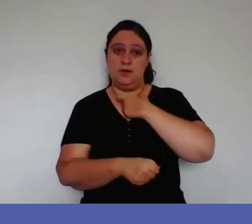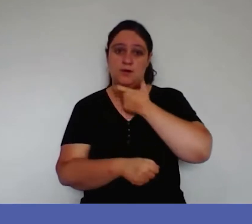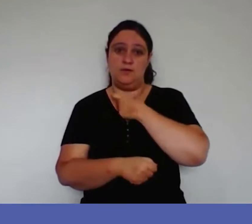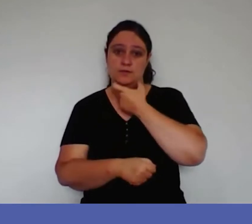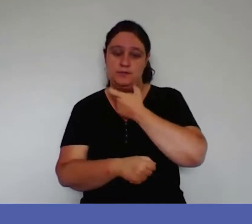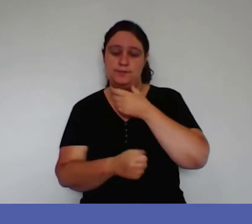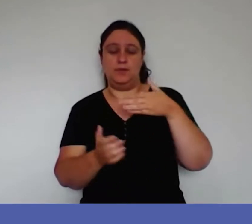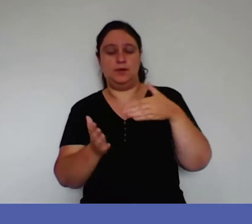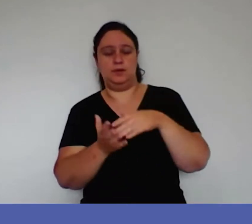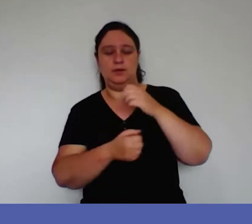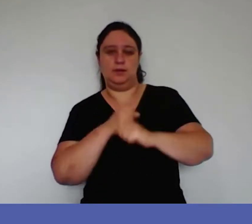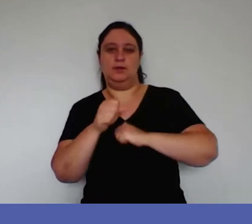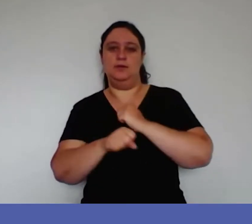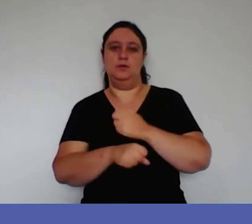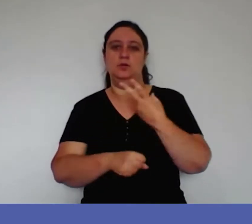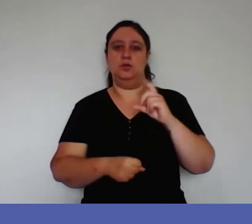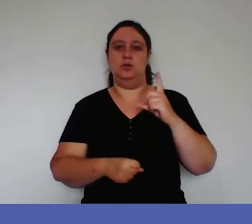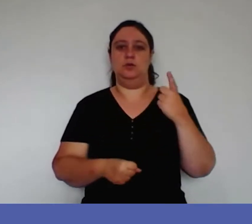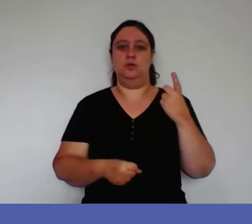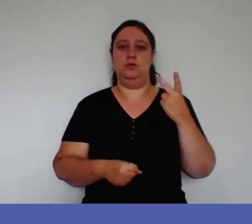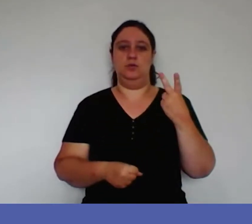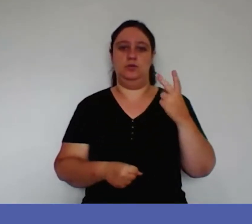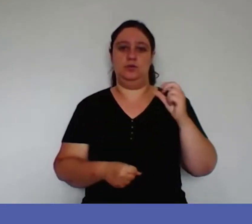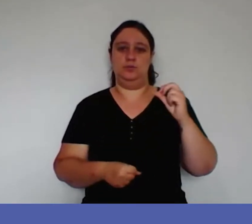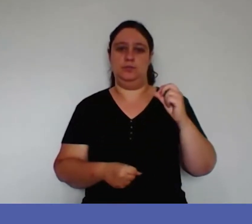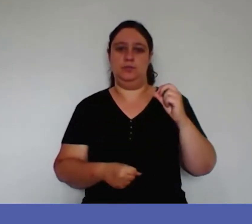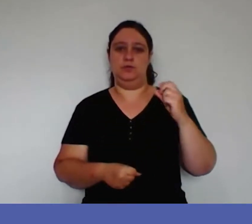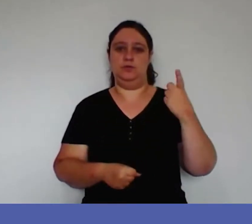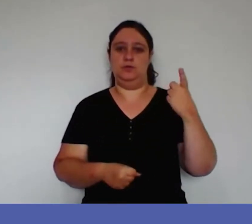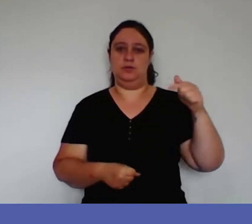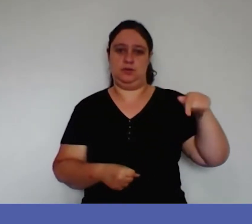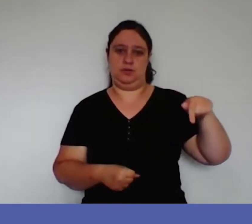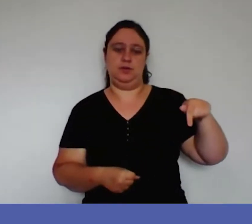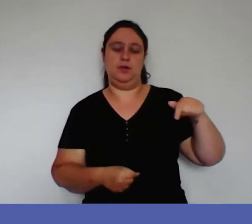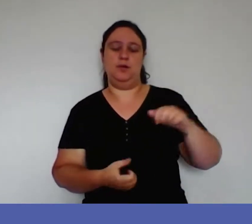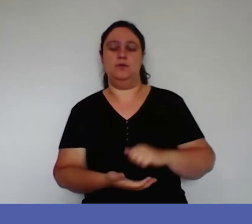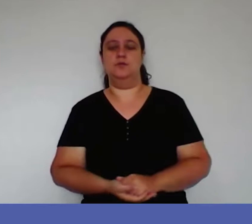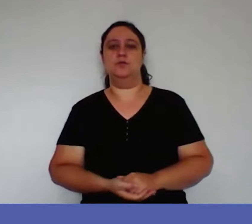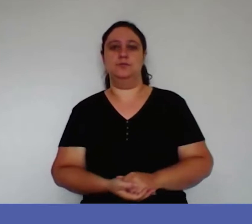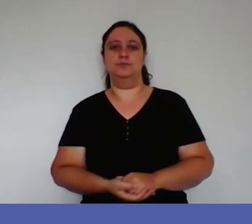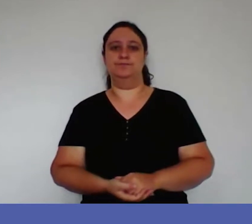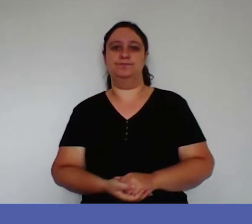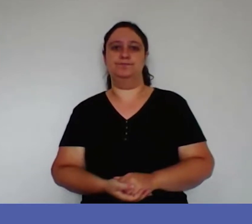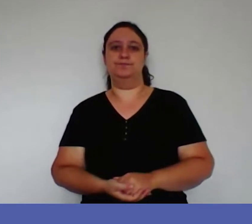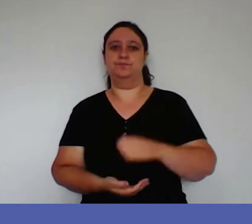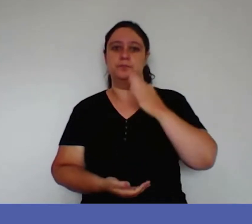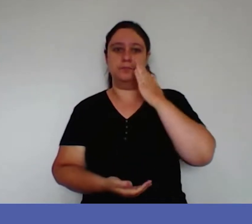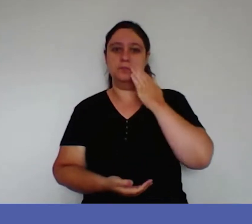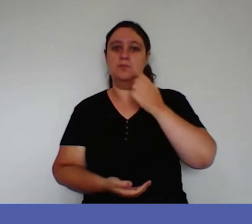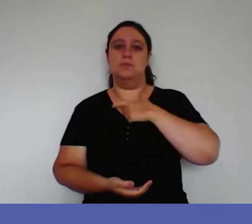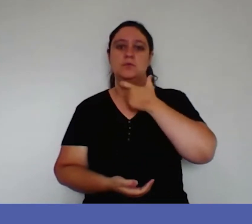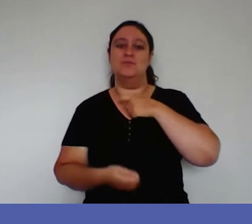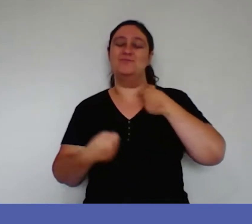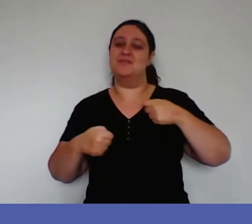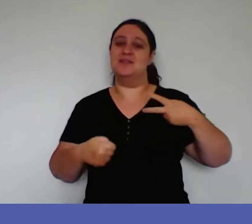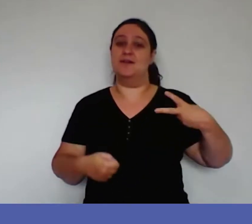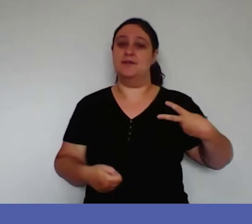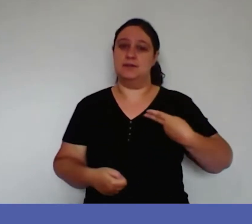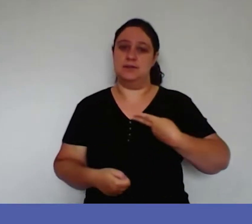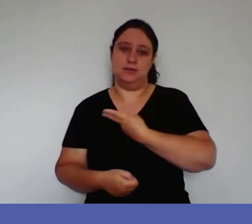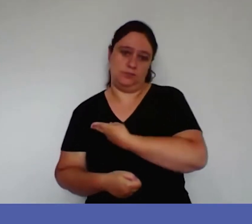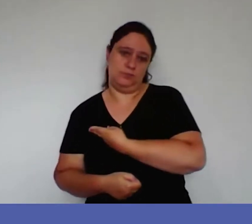2017, e que havia necessidade de irmão Dong fazer uma cirurgia e tinha